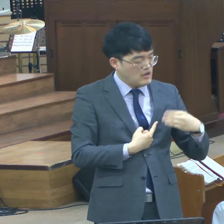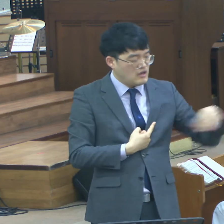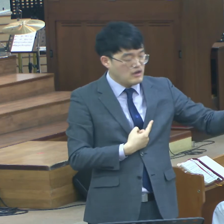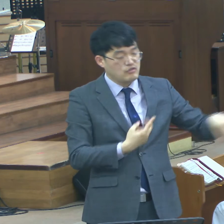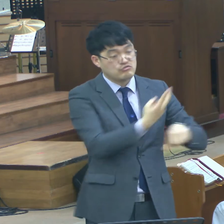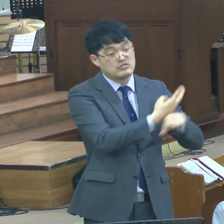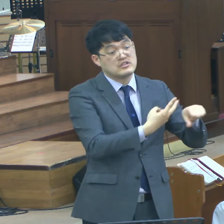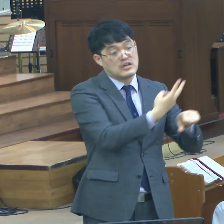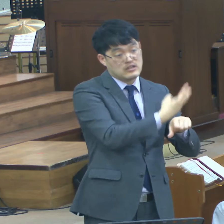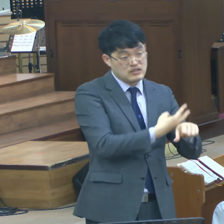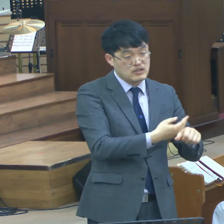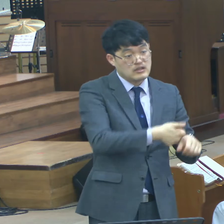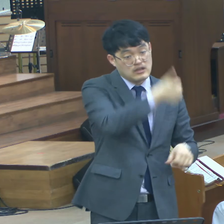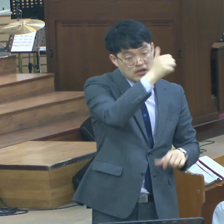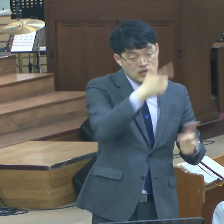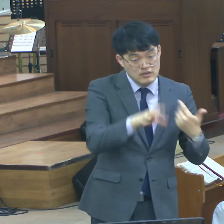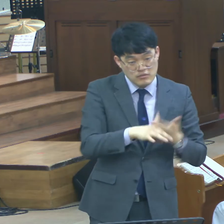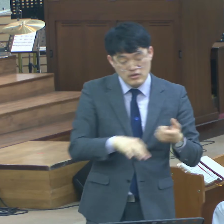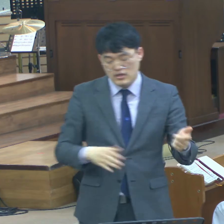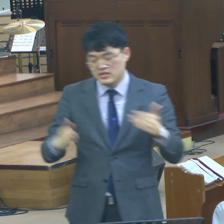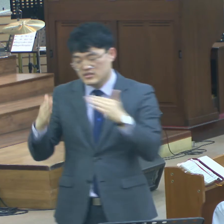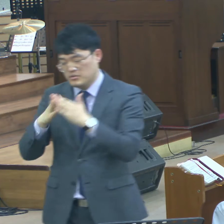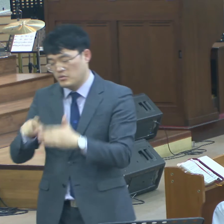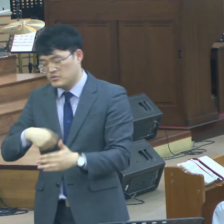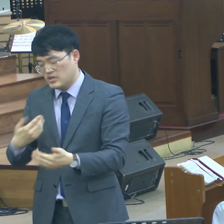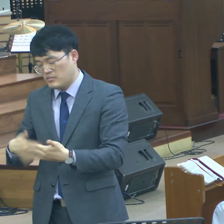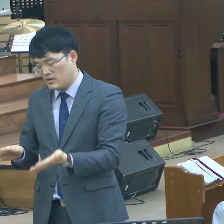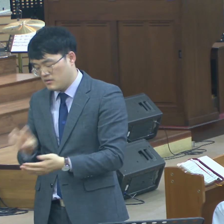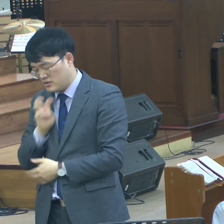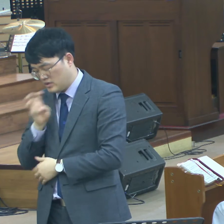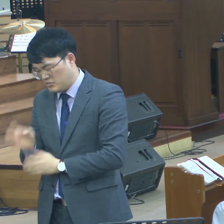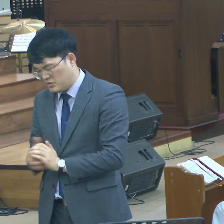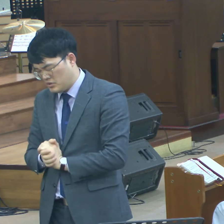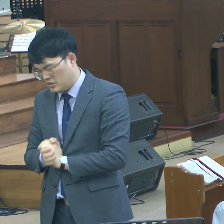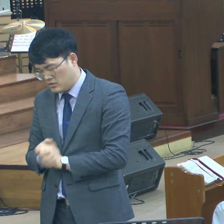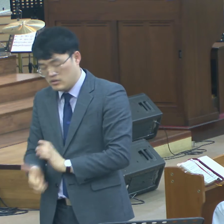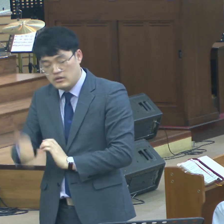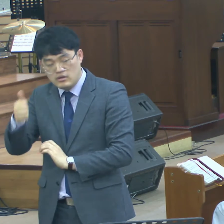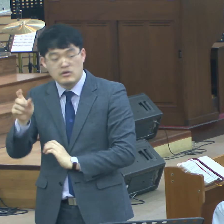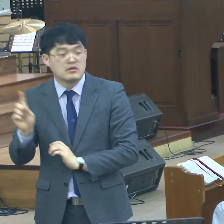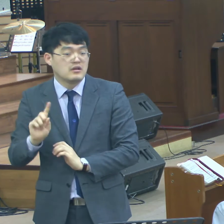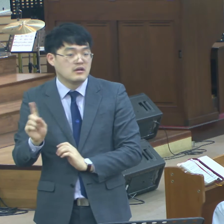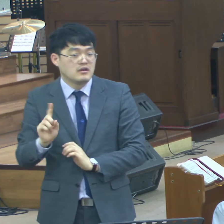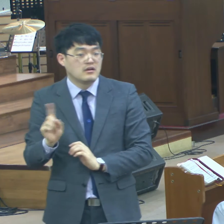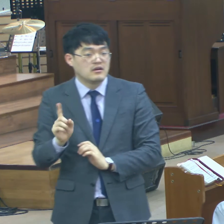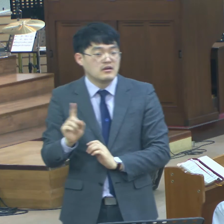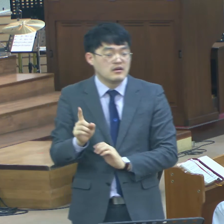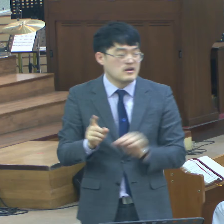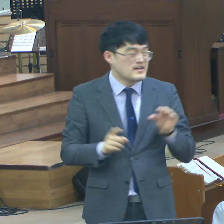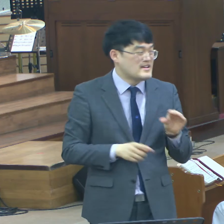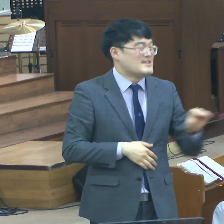나아요? 집에서 골방에서 30분 기도하는 게 나아요? 어느 게 나아요?